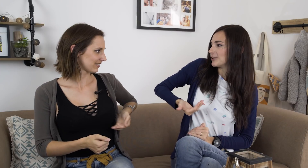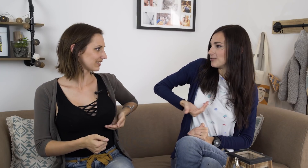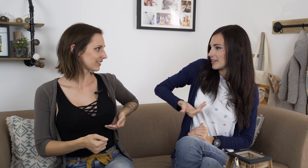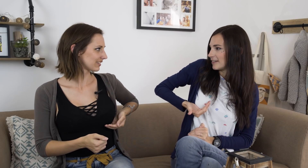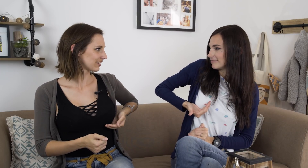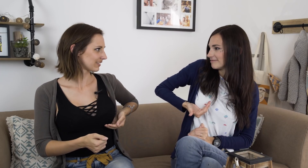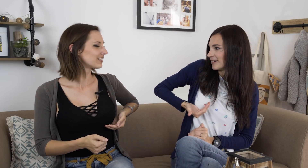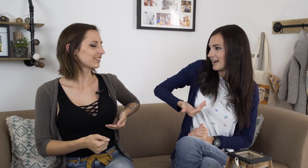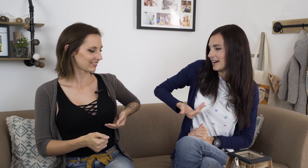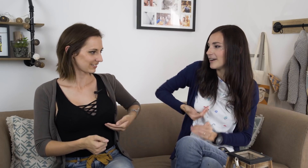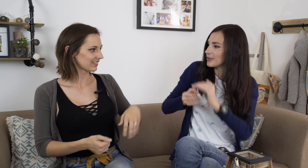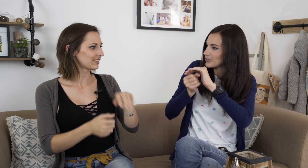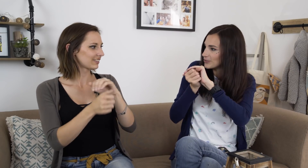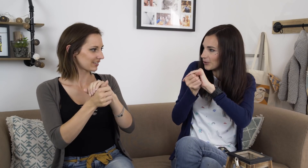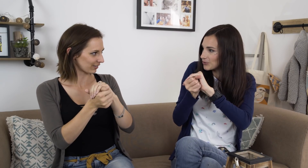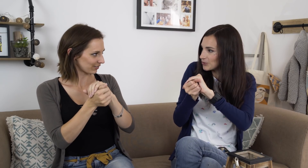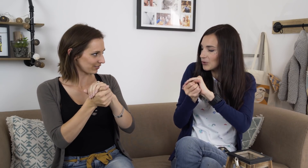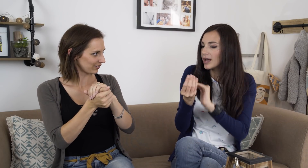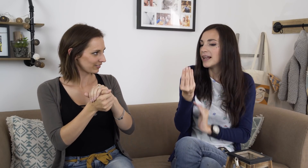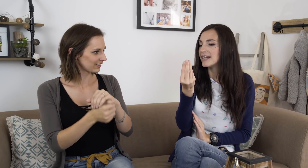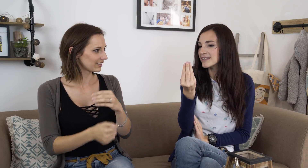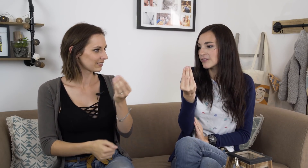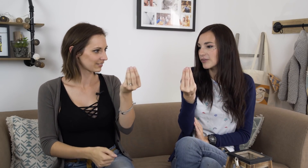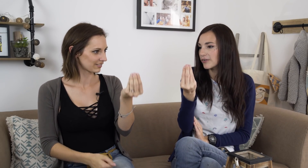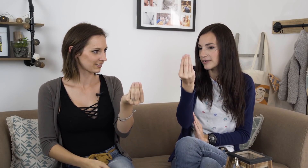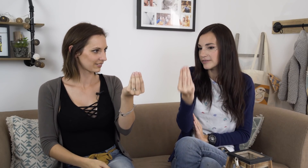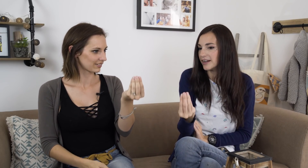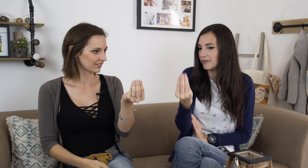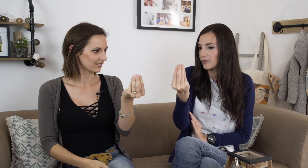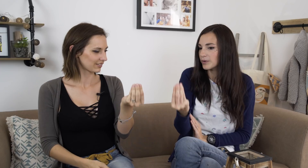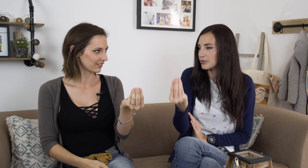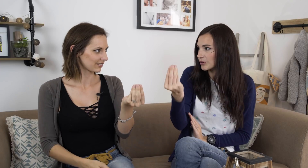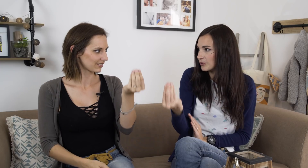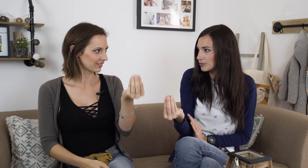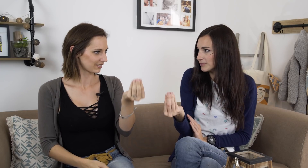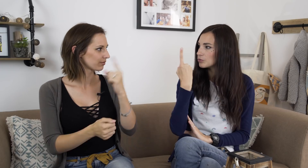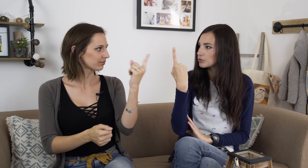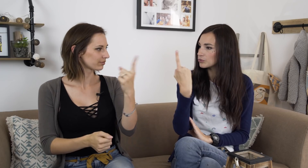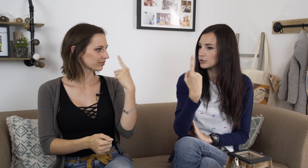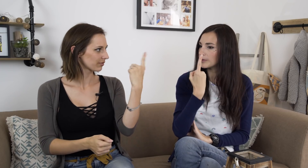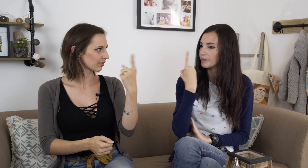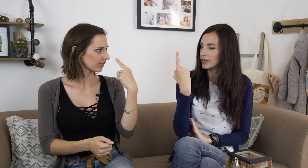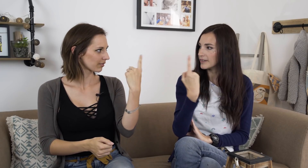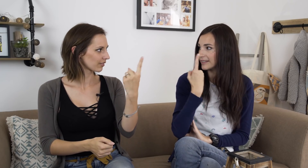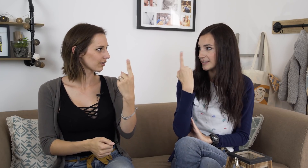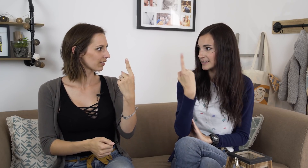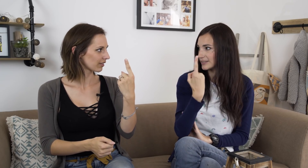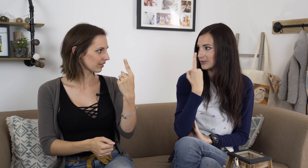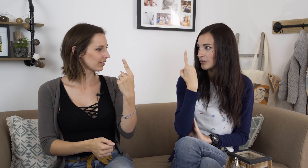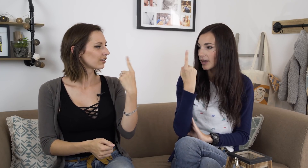donne le sein, voilà. Tortue. Les enfants, voilà, on fait plusieurs coups. Toujours, voilà, c'est l'index qui tourne.